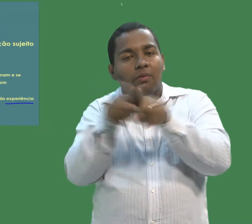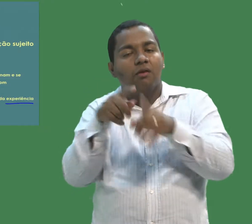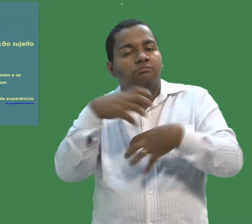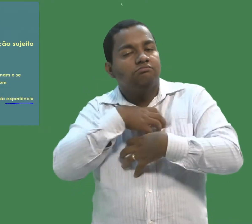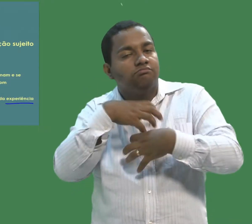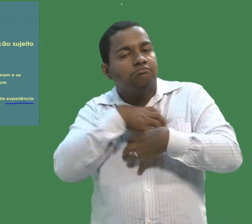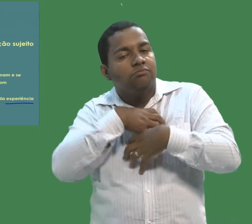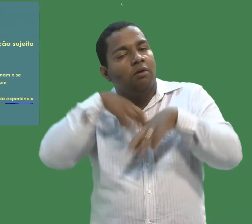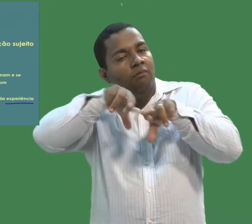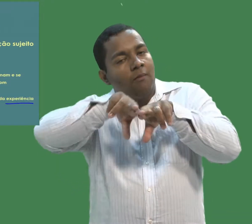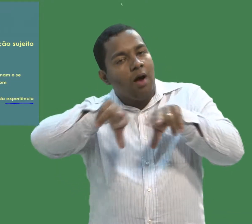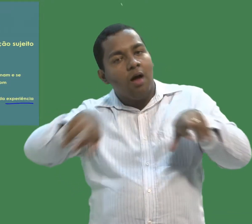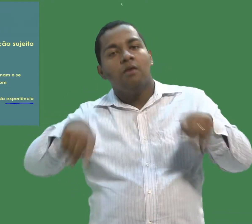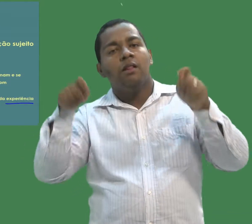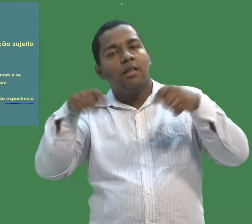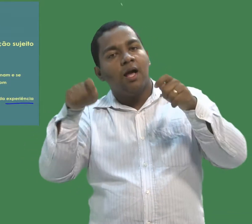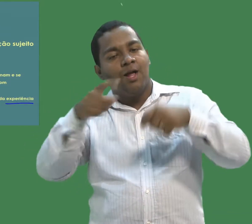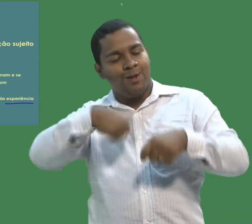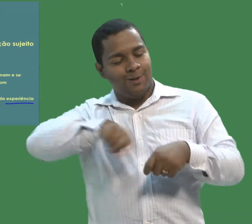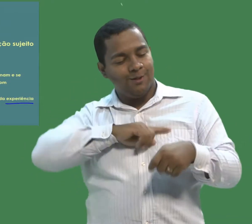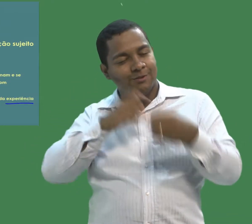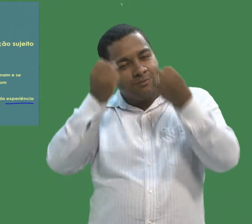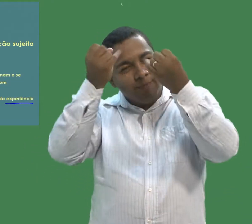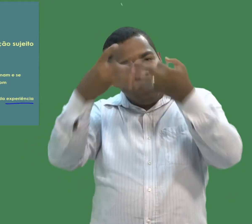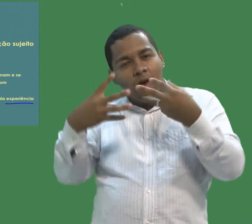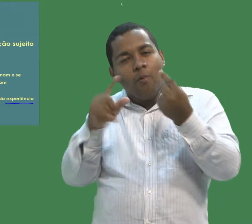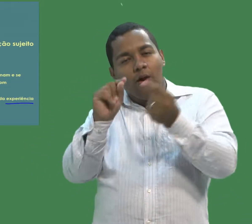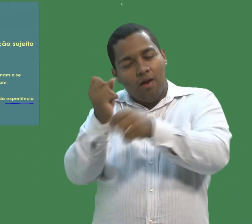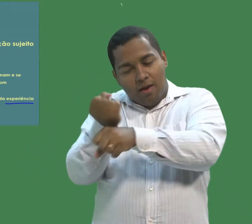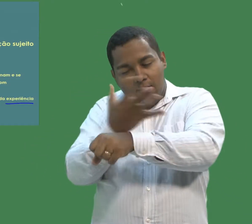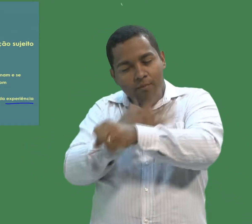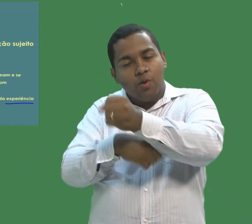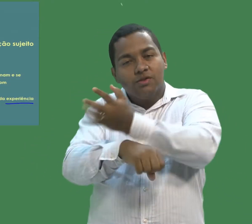Ou seja, podemos dizer também que a questão aqui da emoção